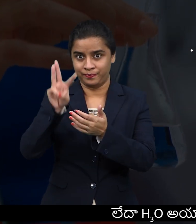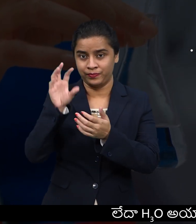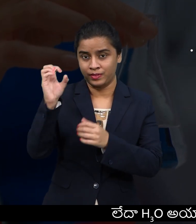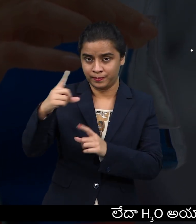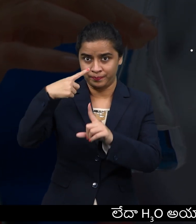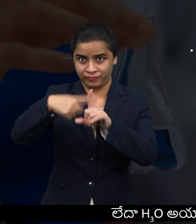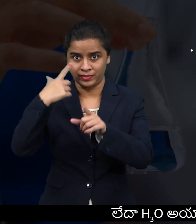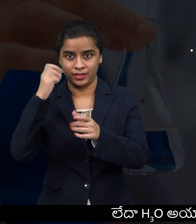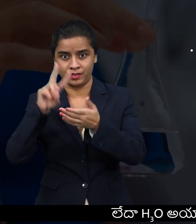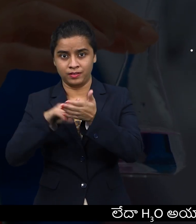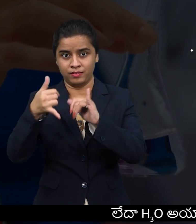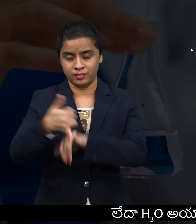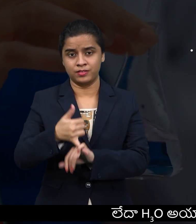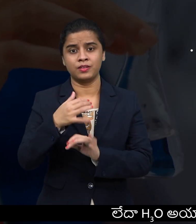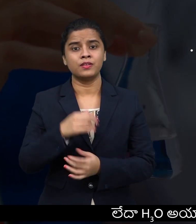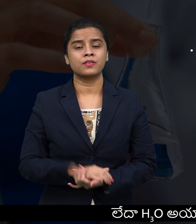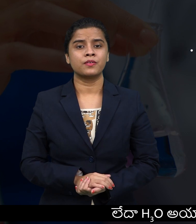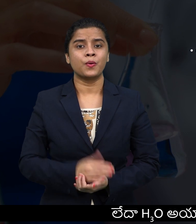అయాన్లను అందించే పదార్థం.